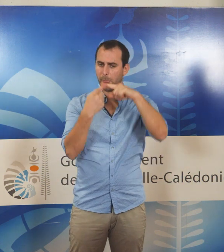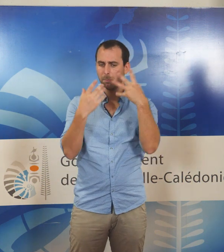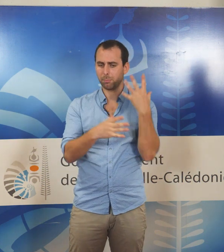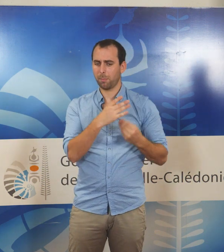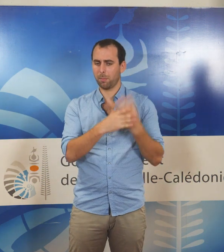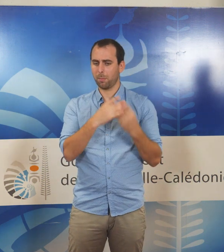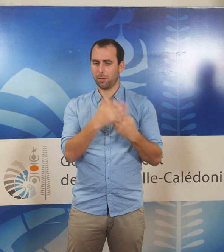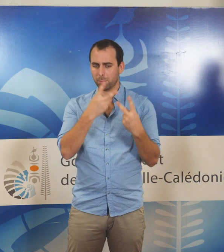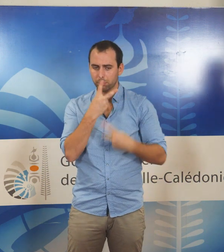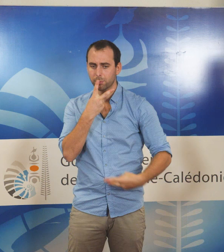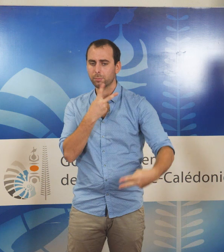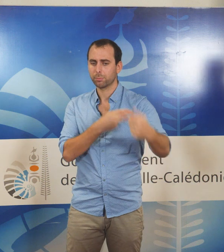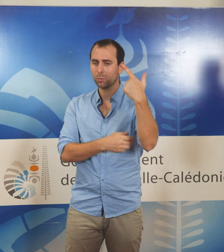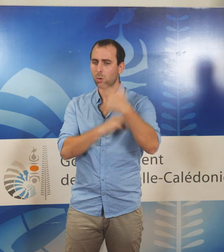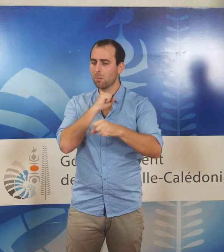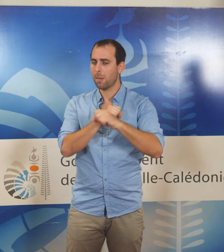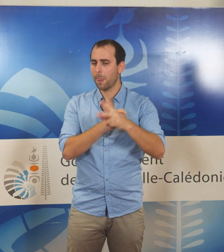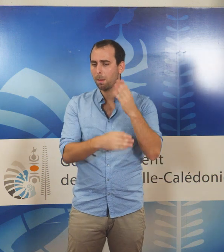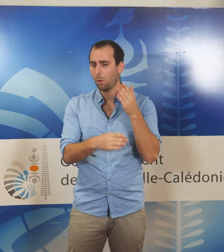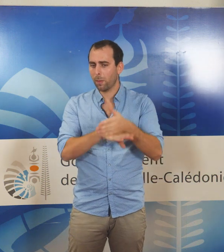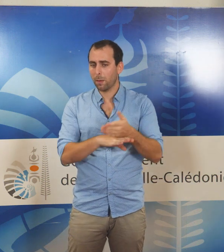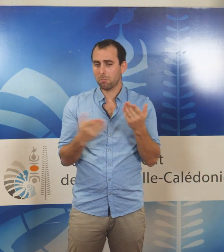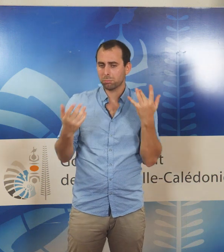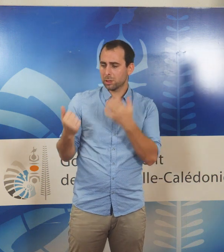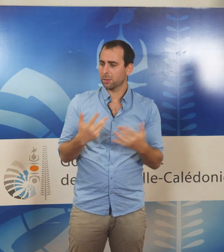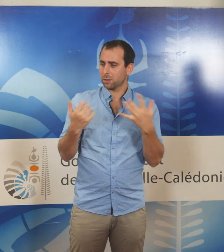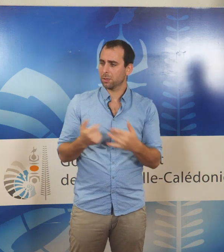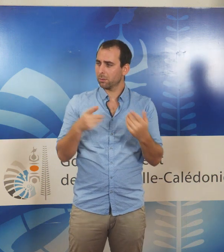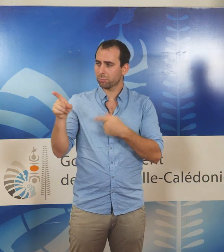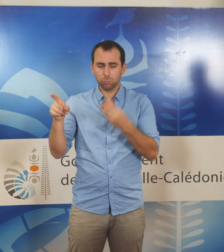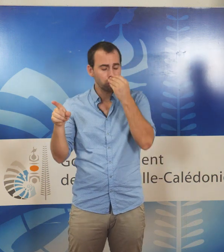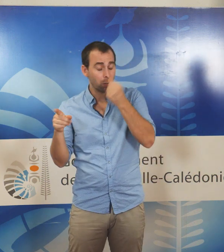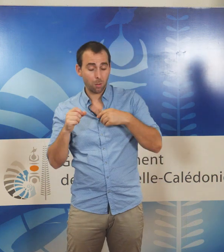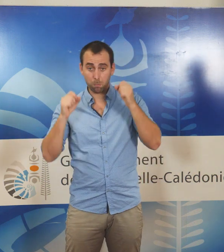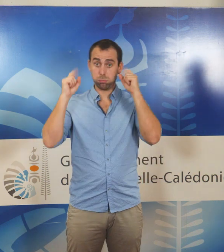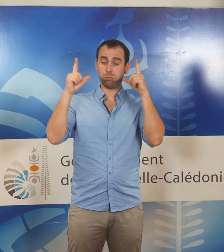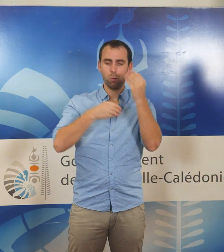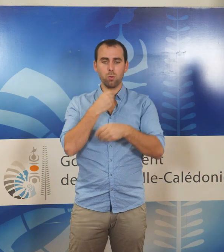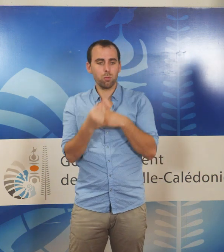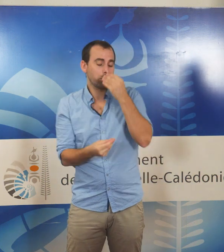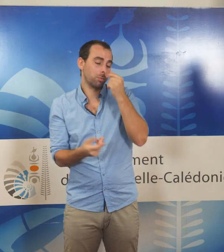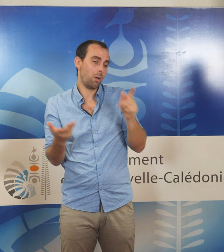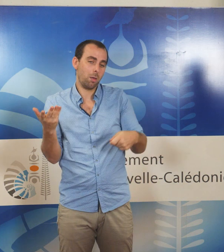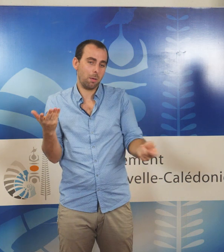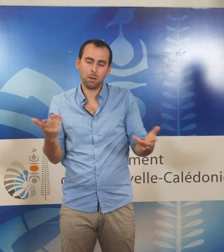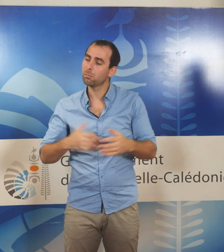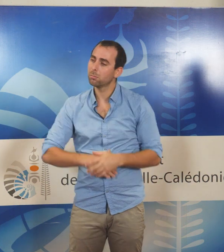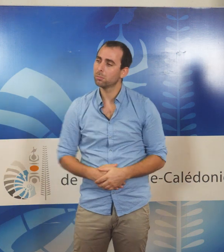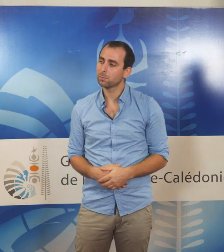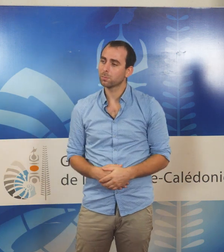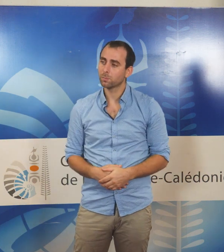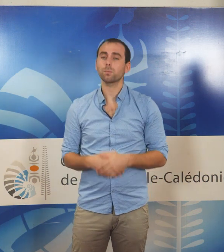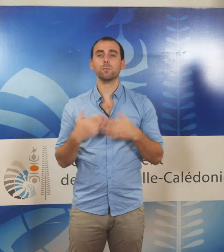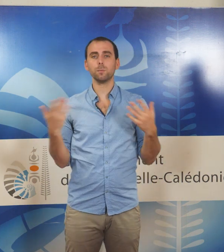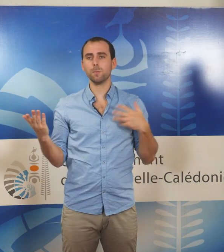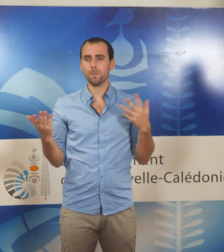semaines de rentrée, est-ce que c'est des chiffres qui vous ont étonné ou vous attendiez à autant d'absentéisme ? Alors, déjà, on